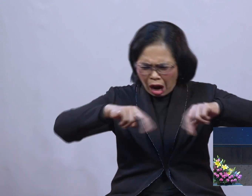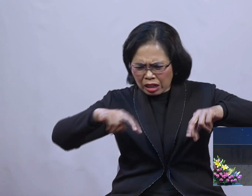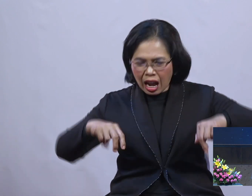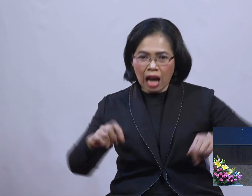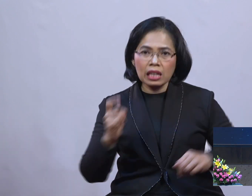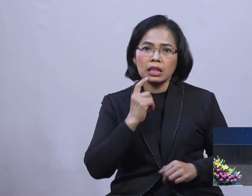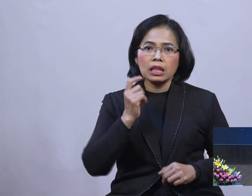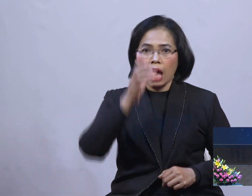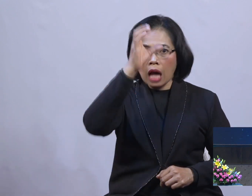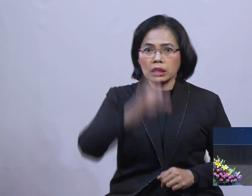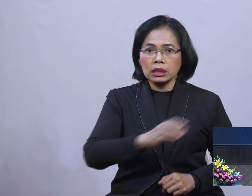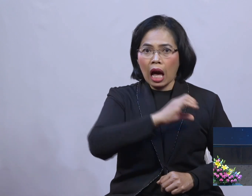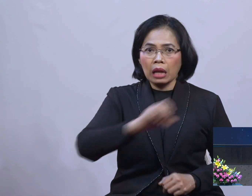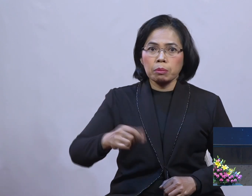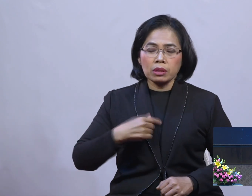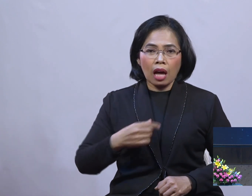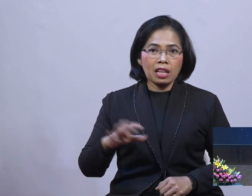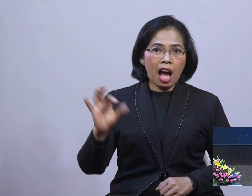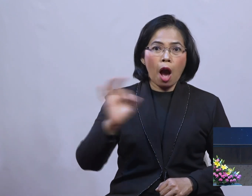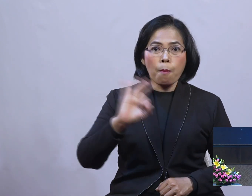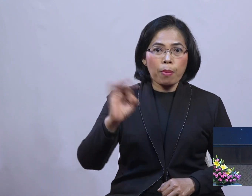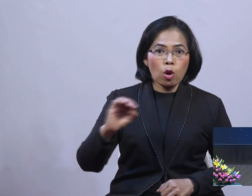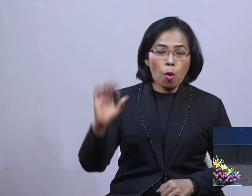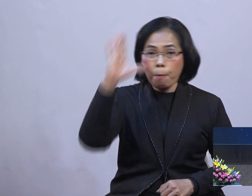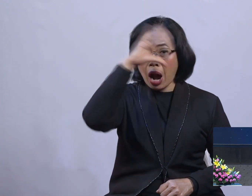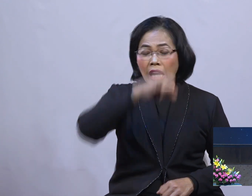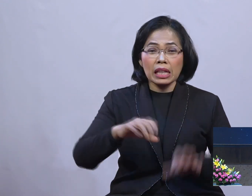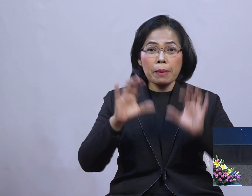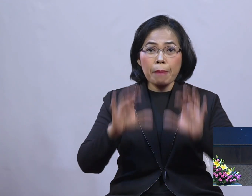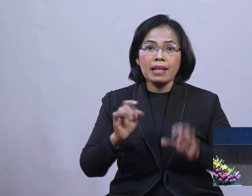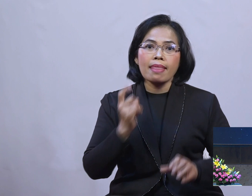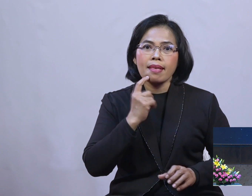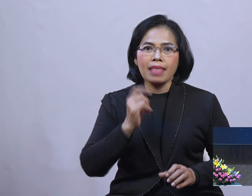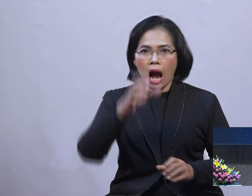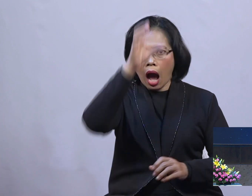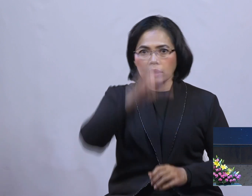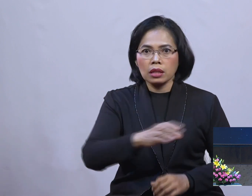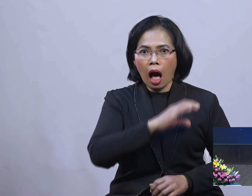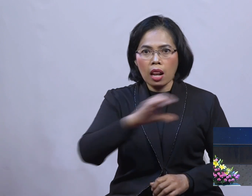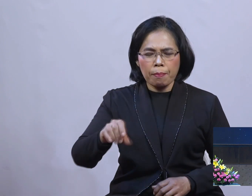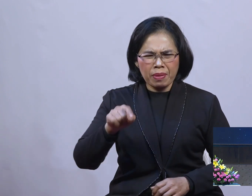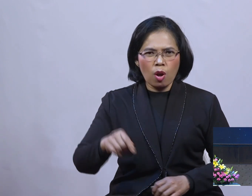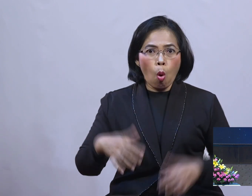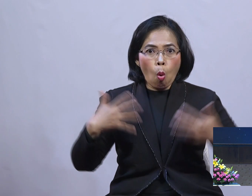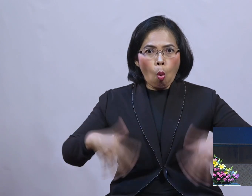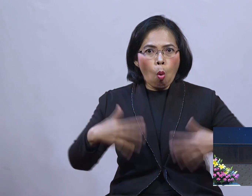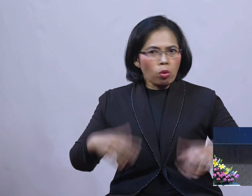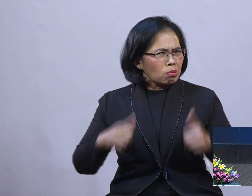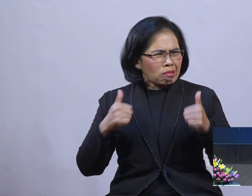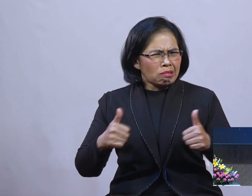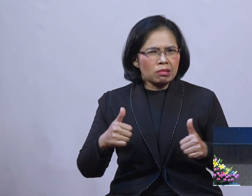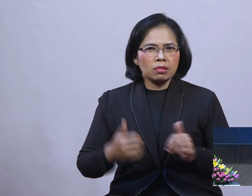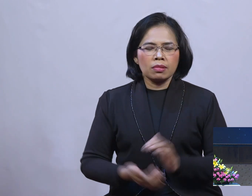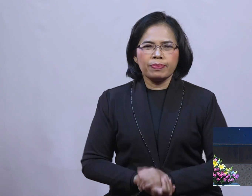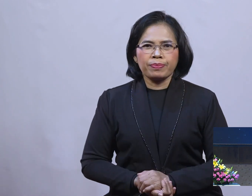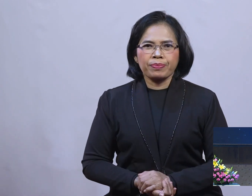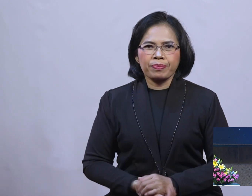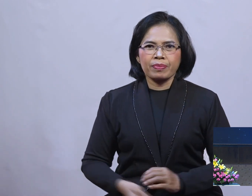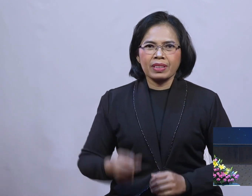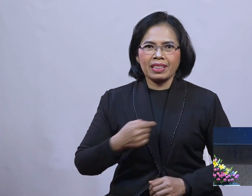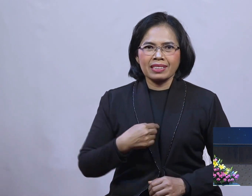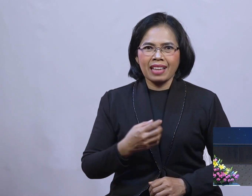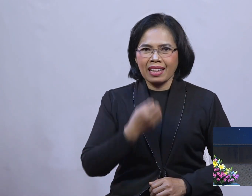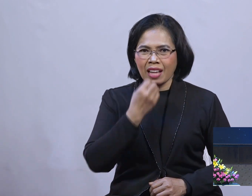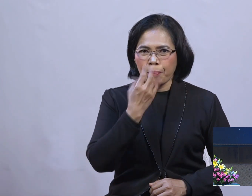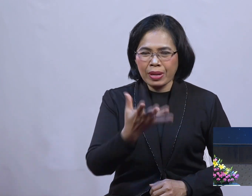saya belum mengerti banyak tentang salib karena salib begitu luar biasa terus darah Makanya selalu saya bilang